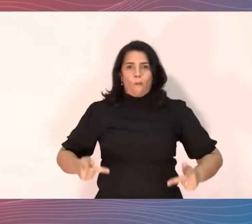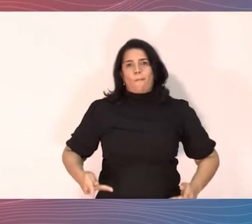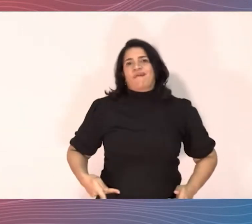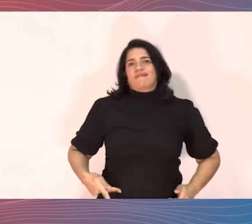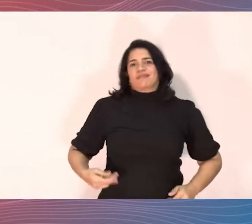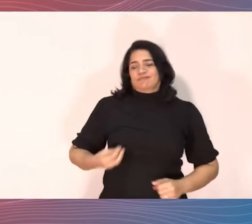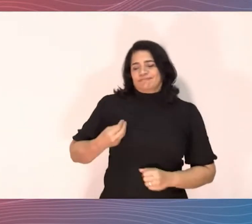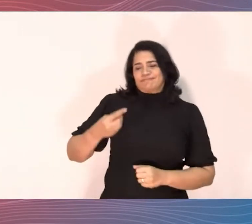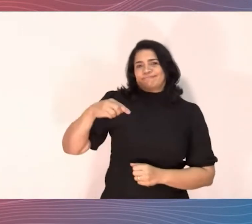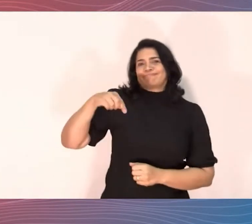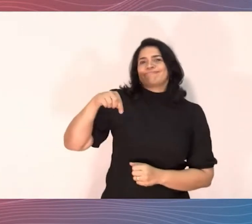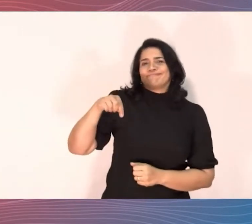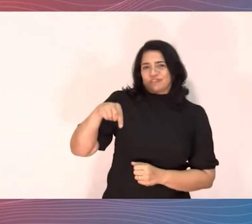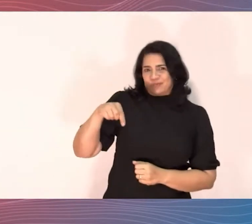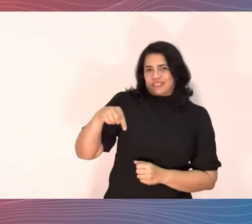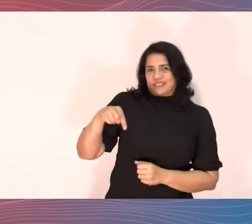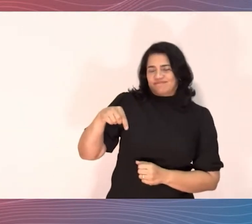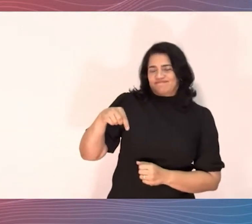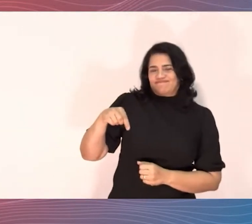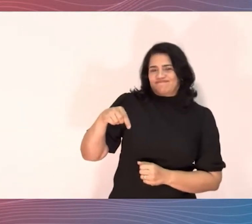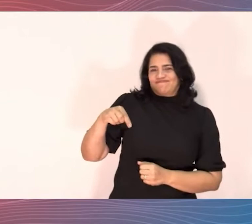dele é que emana toda a glória.